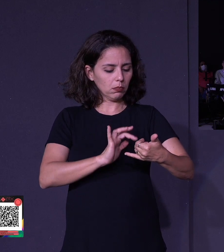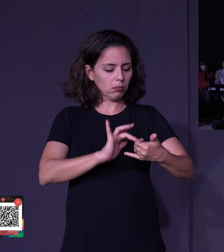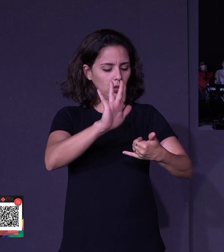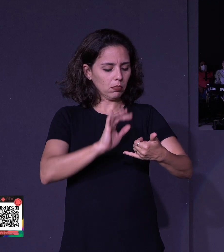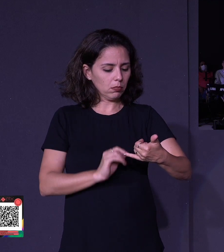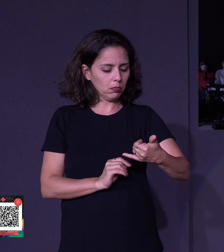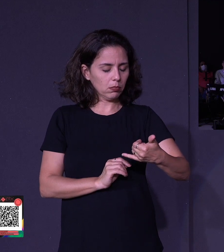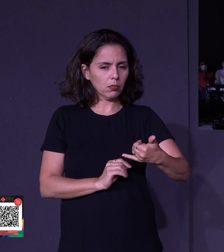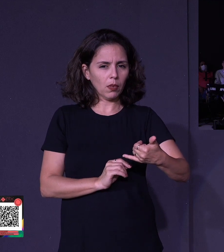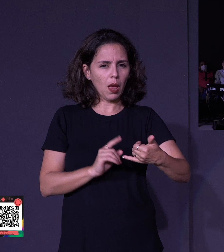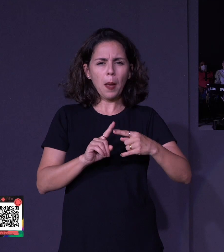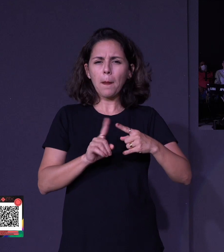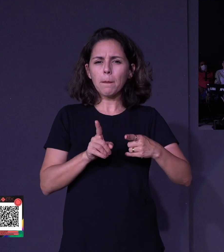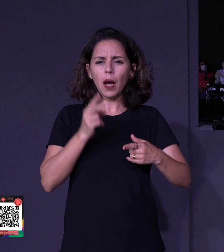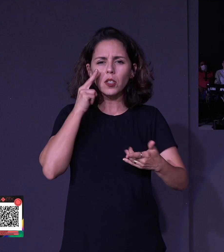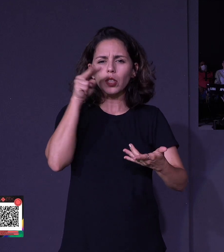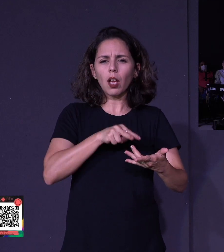Está assistindo o quê?